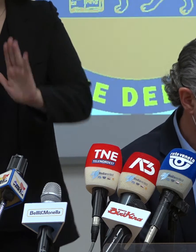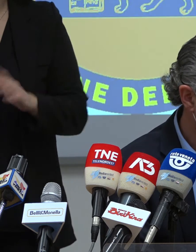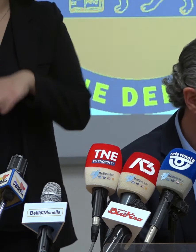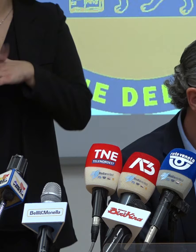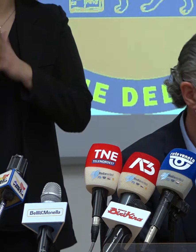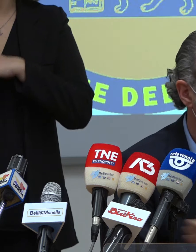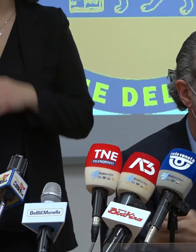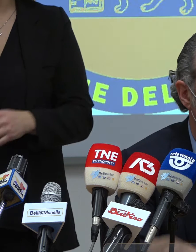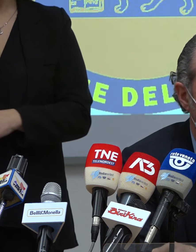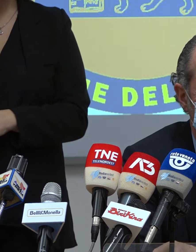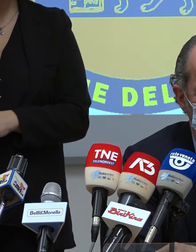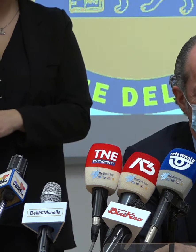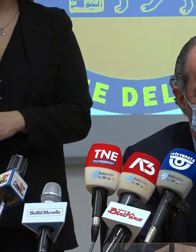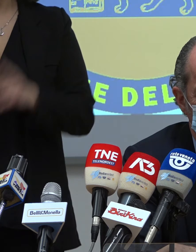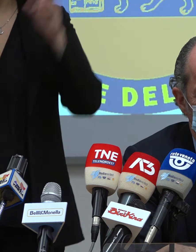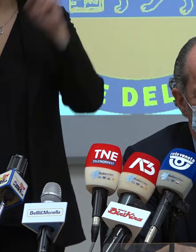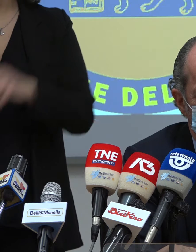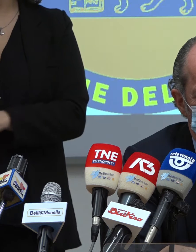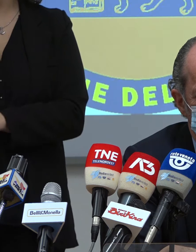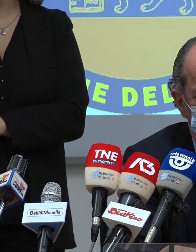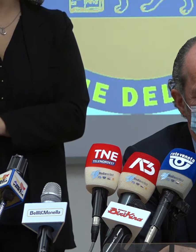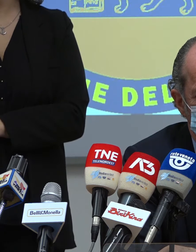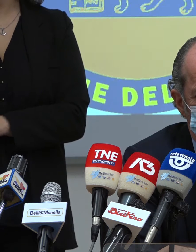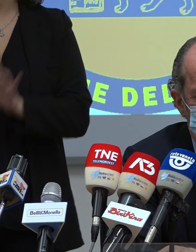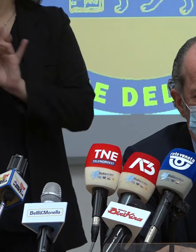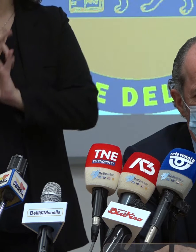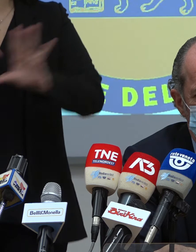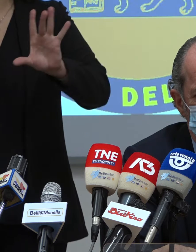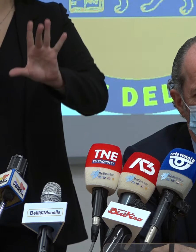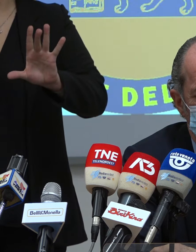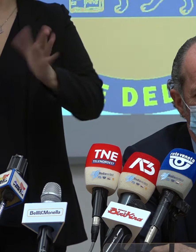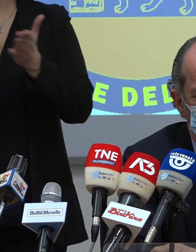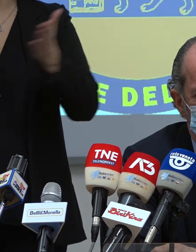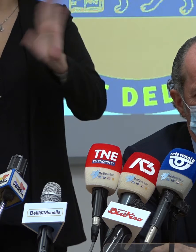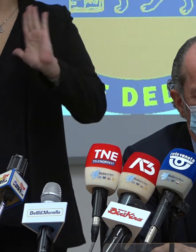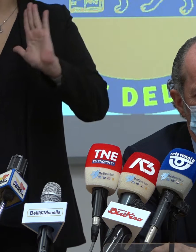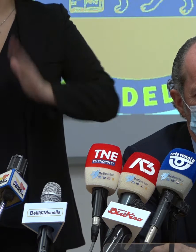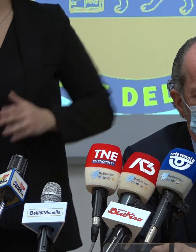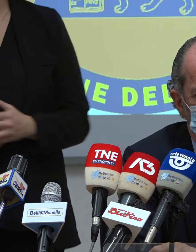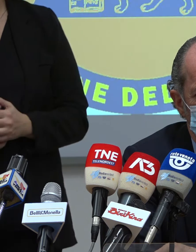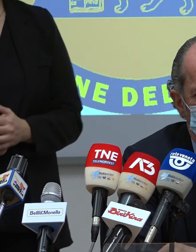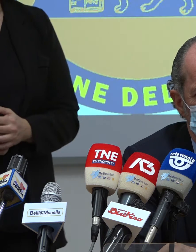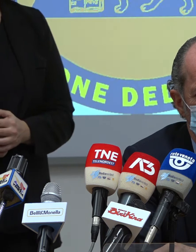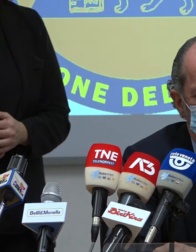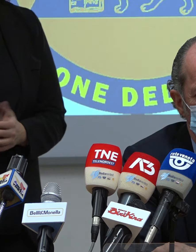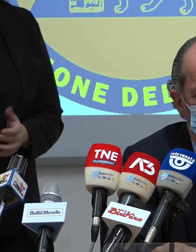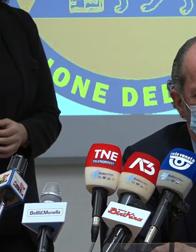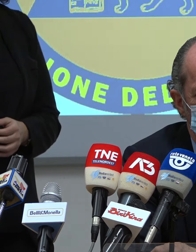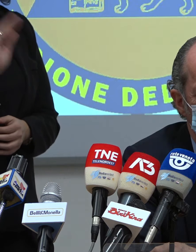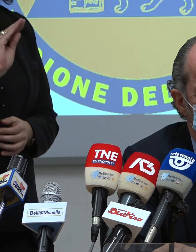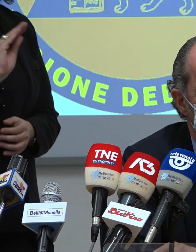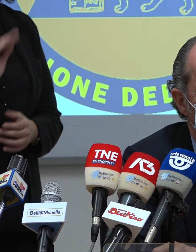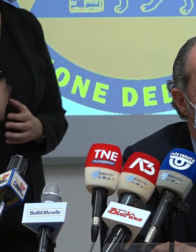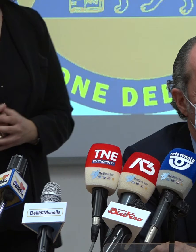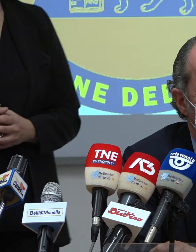di concreto, ma è evidente che esiste un mercato parallelo a quello delle forniture dell'Unione Europea. I vaccini disponibili